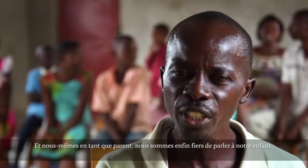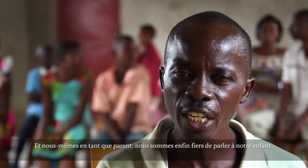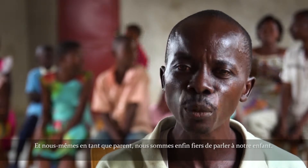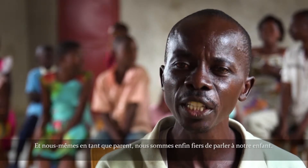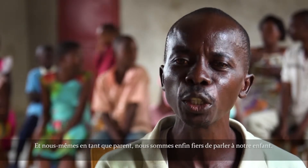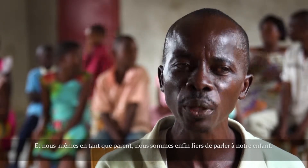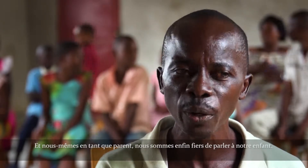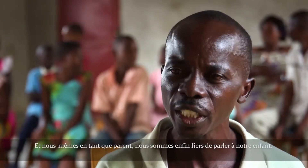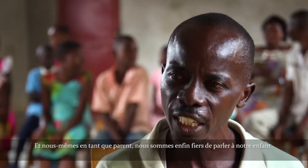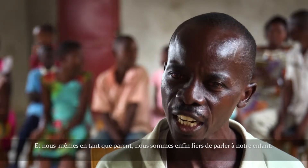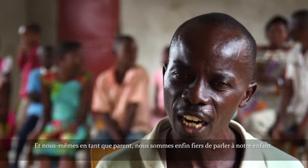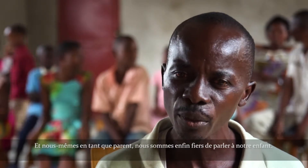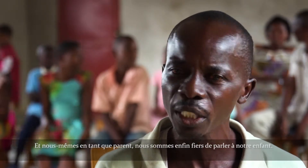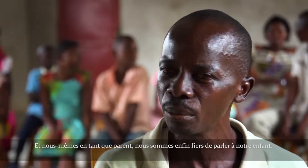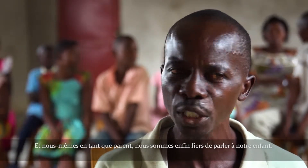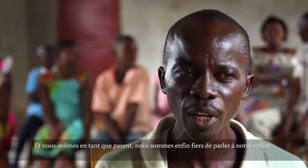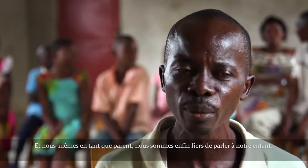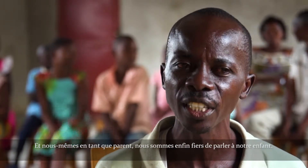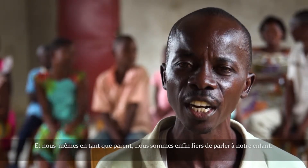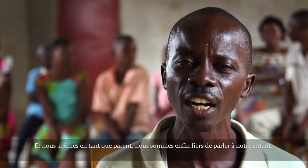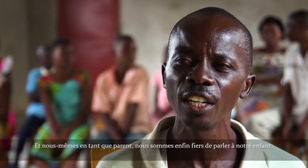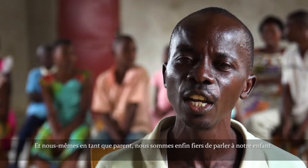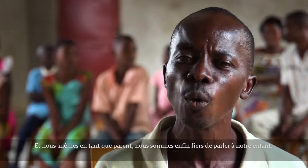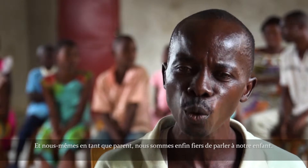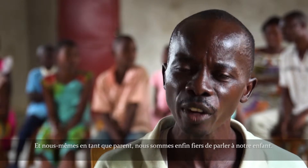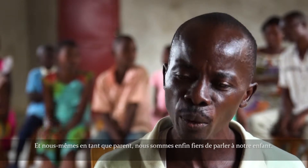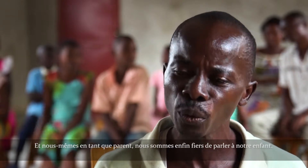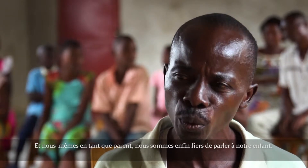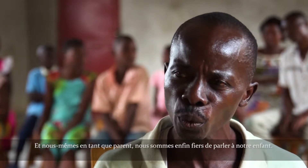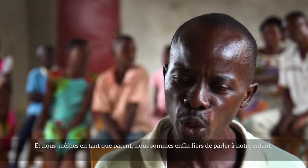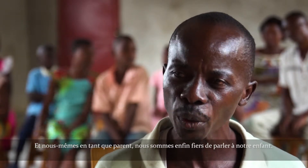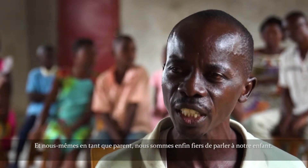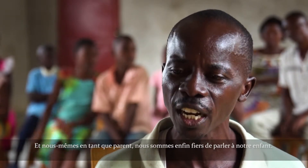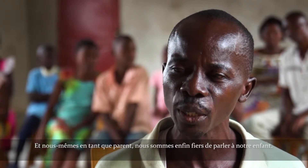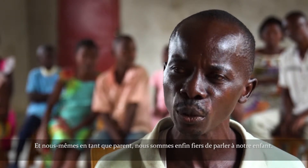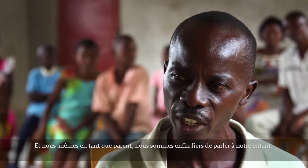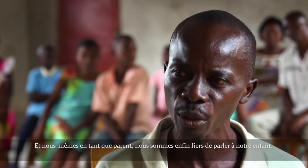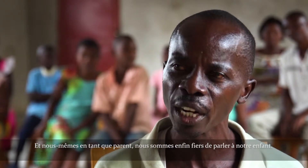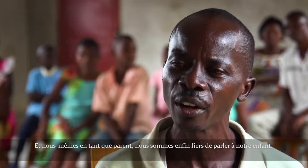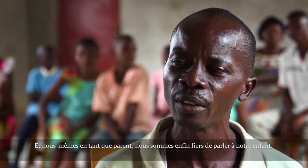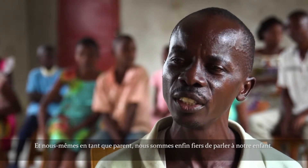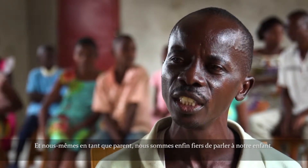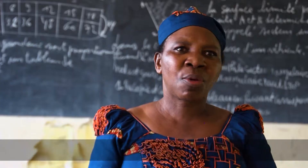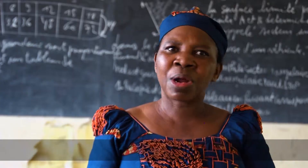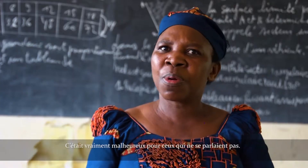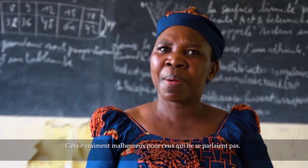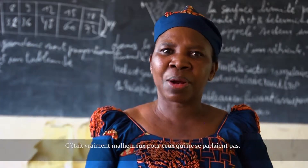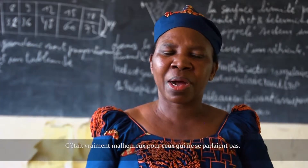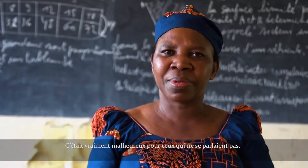umubyeyi kubera inyigisho uba warakurikiranye ngaha muri iyi minsi twatumaze ngaha ukumva nawe uryohewe cyane uri kuvugana n'umwana wawe wari umubabaro kabisa